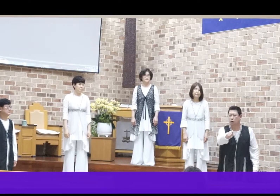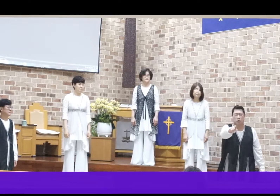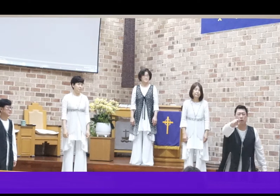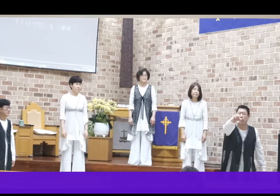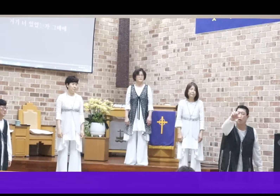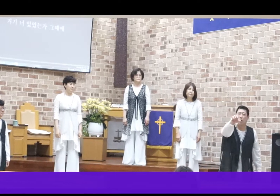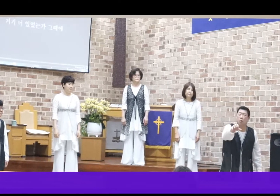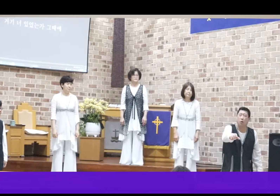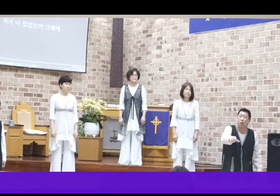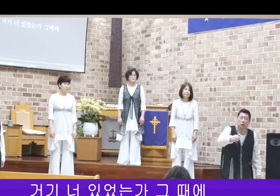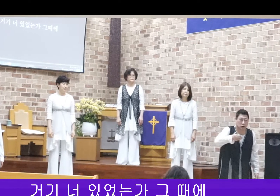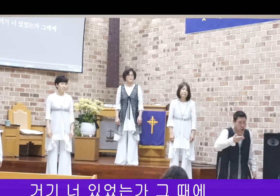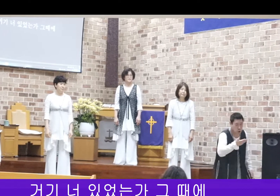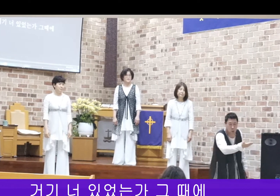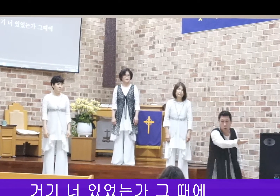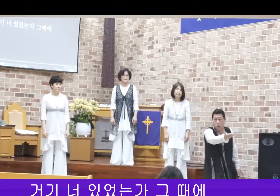거기 너